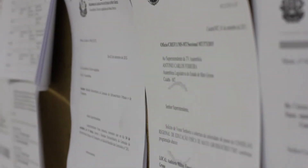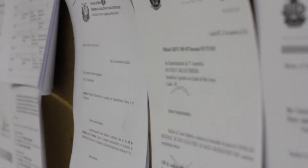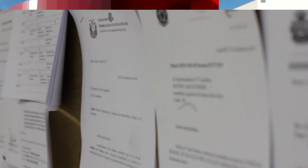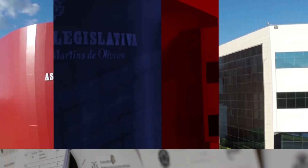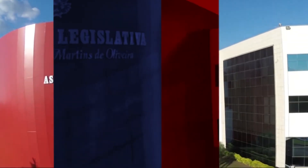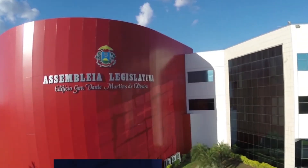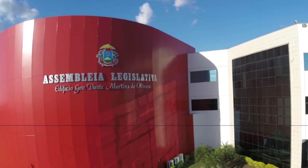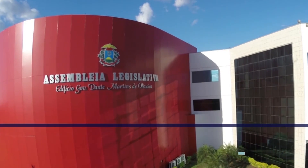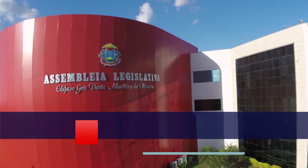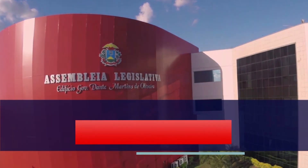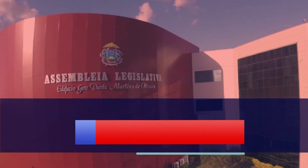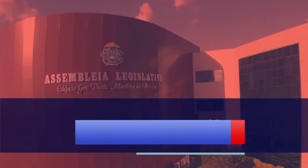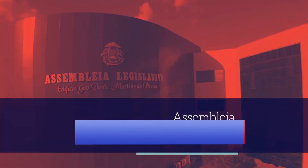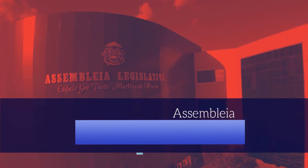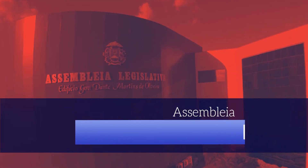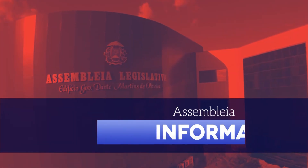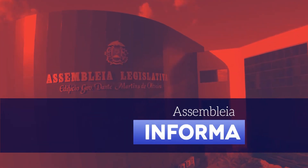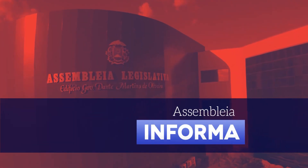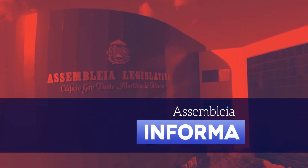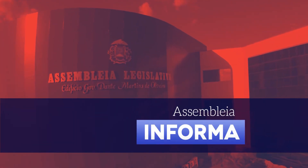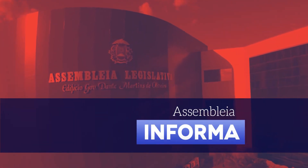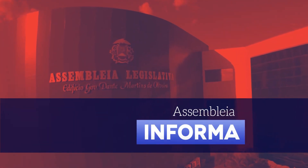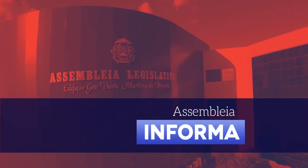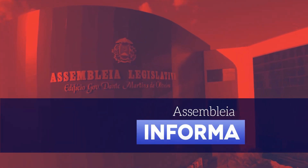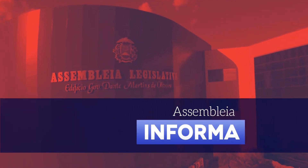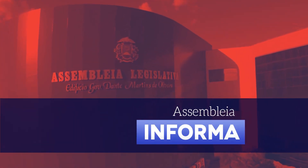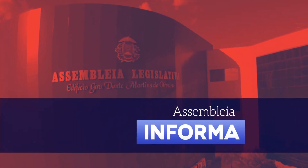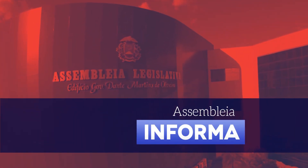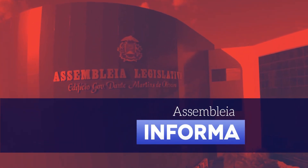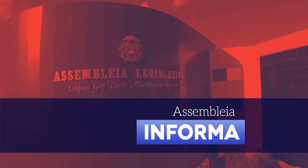Legenda Zanotto